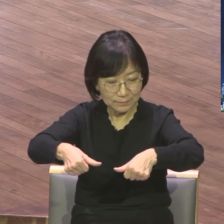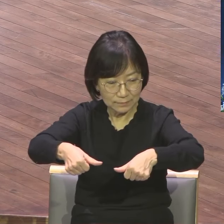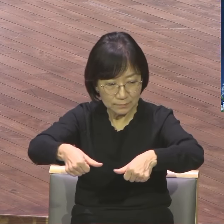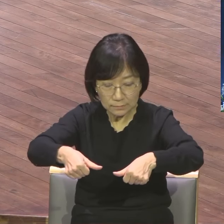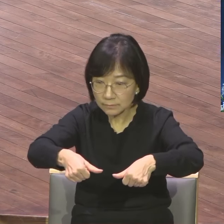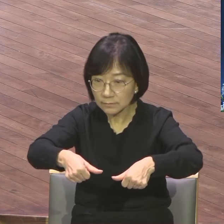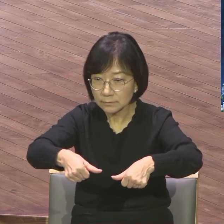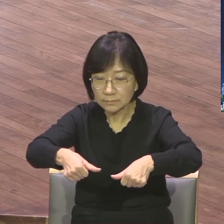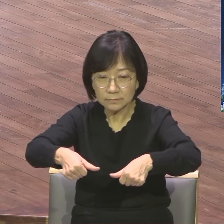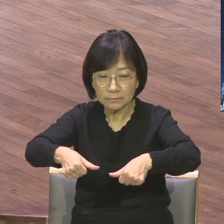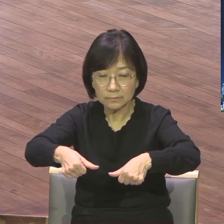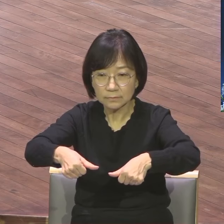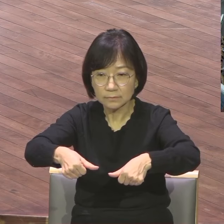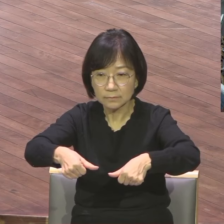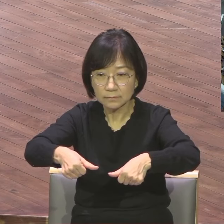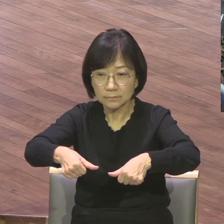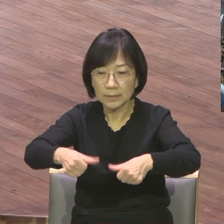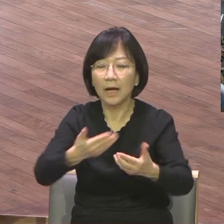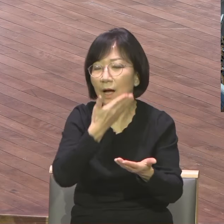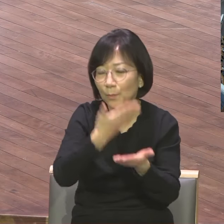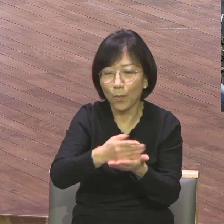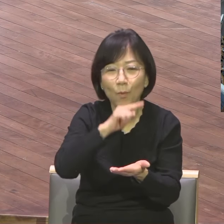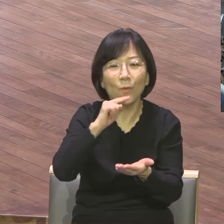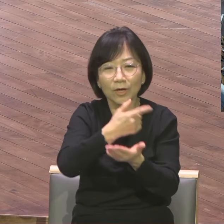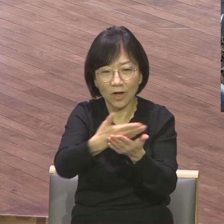보혈의 능력을 체험합시다.